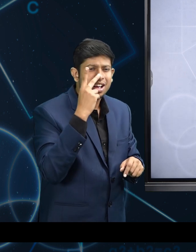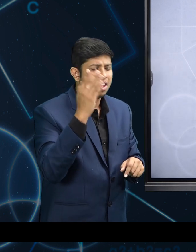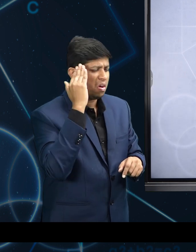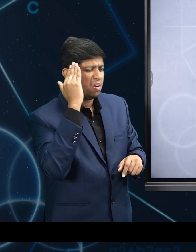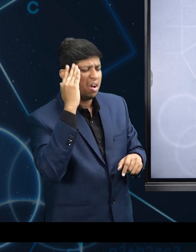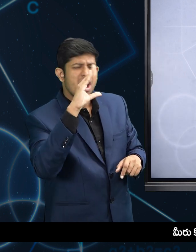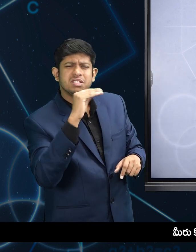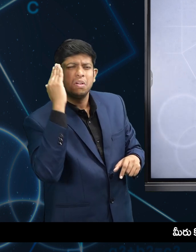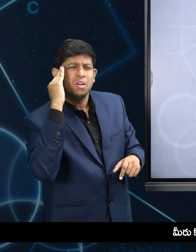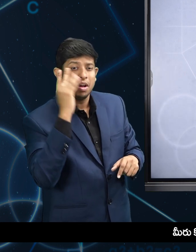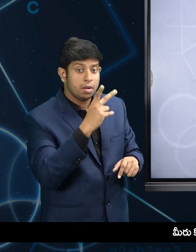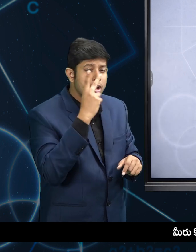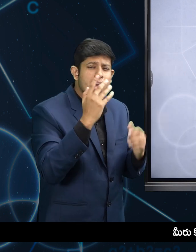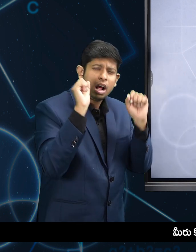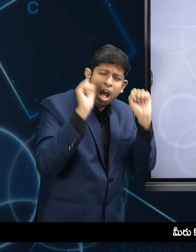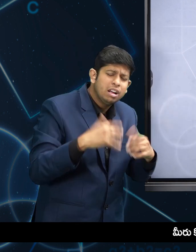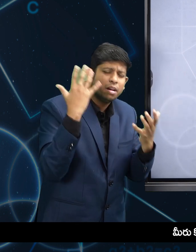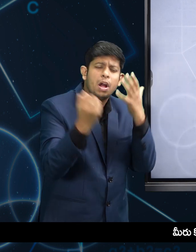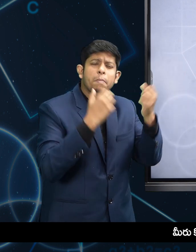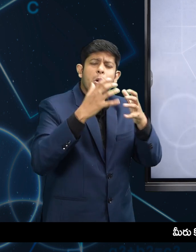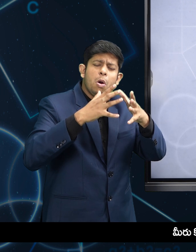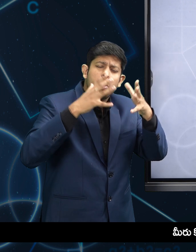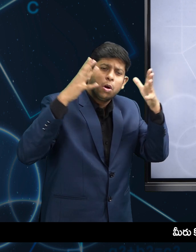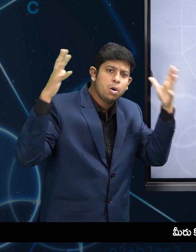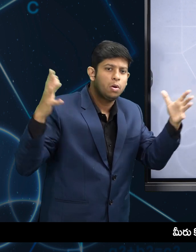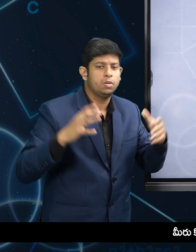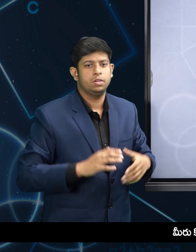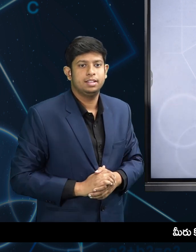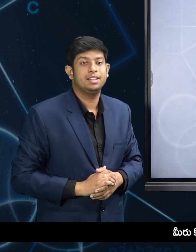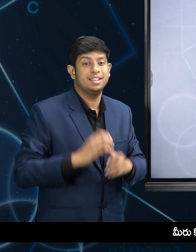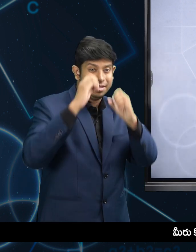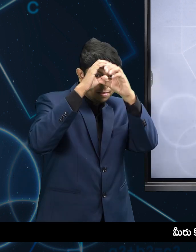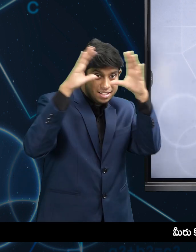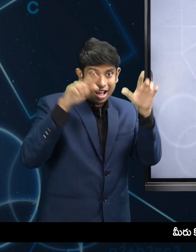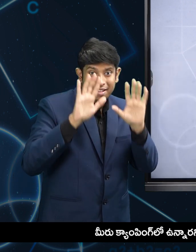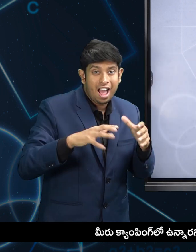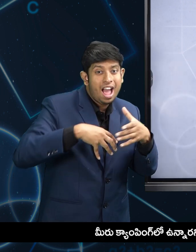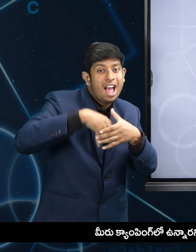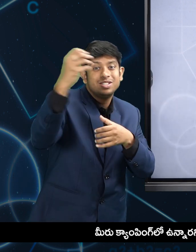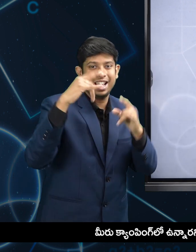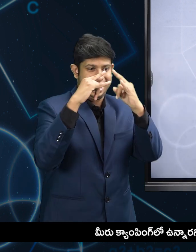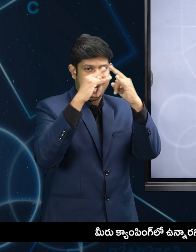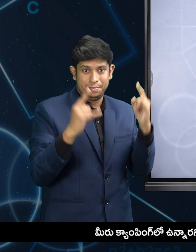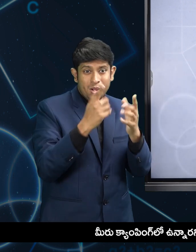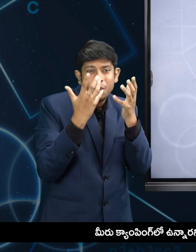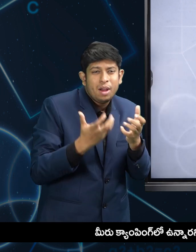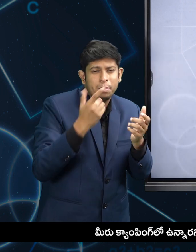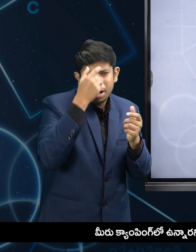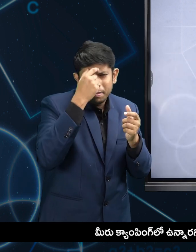ఆలోచించండి. మీరు కొంచెం తెలుసుకుంటే మీరు చాలా కనుగొనవచ్చు. మీరు క్యాంపింగ్లో ఉన్నారని మరియు